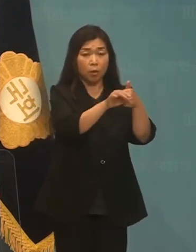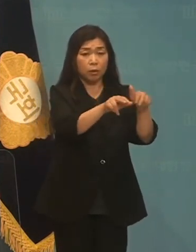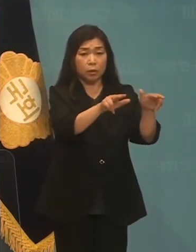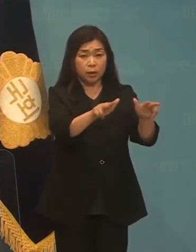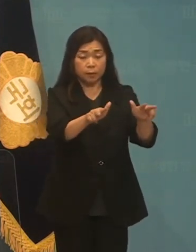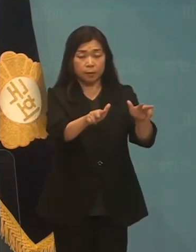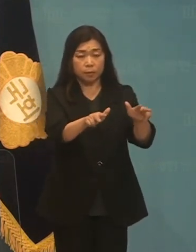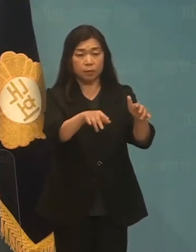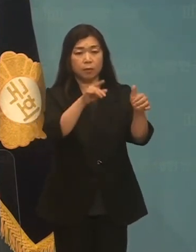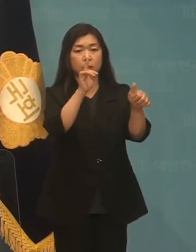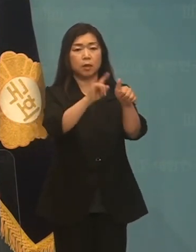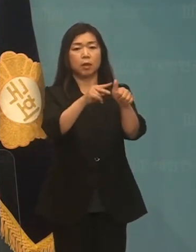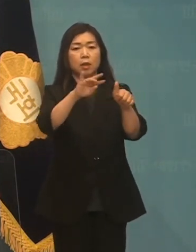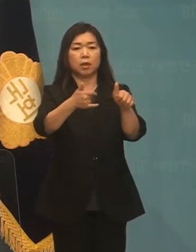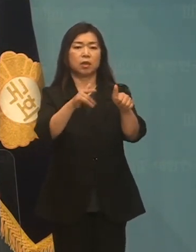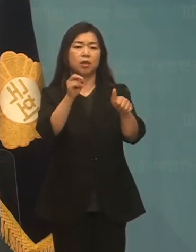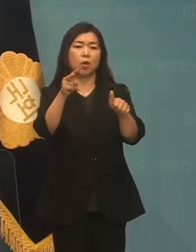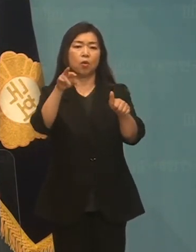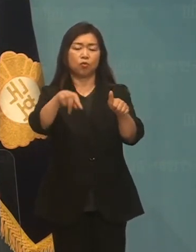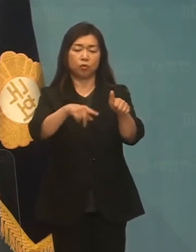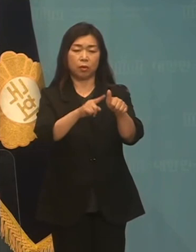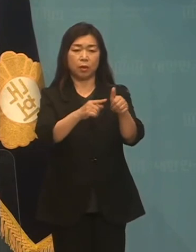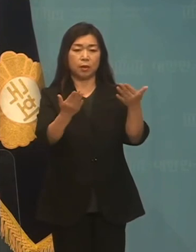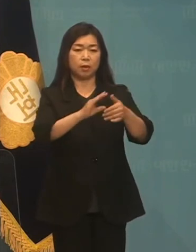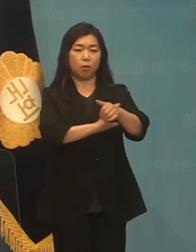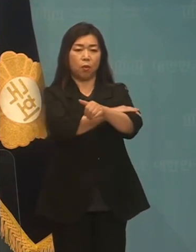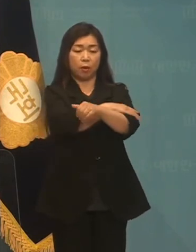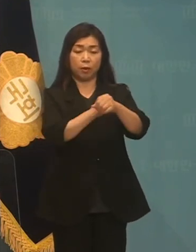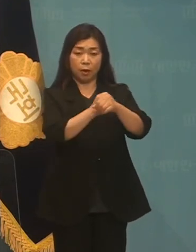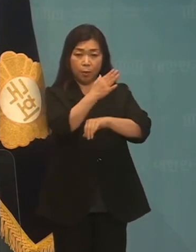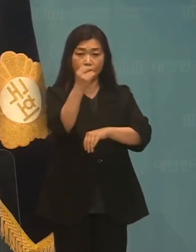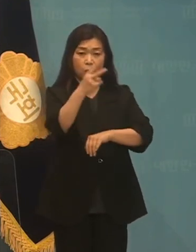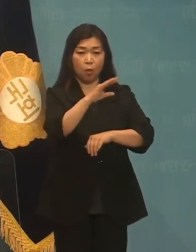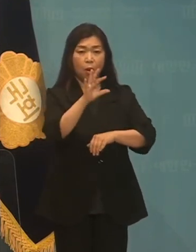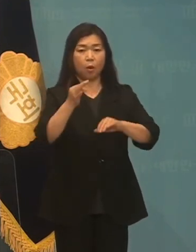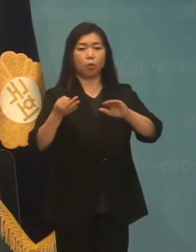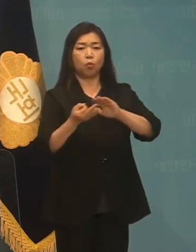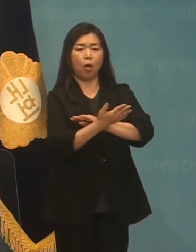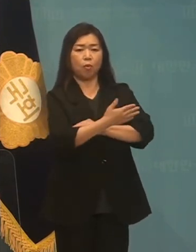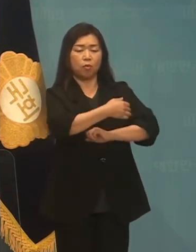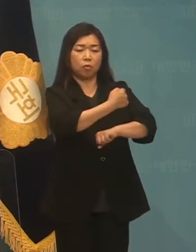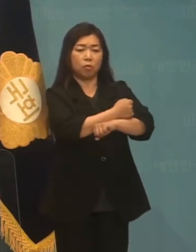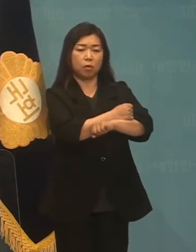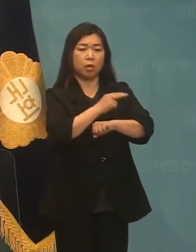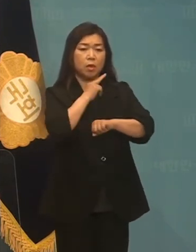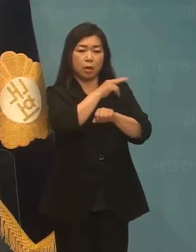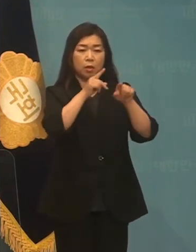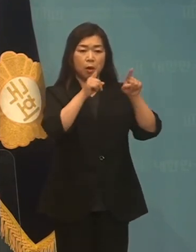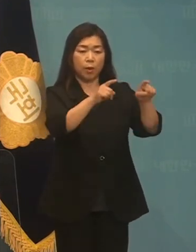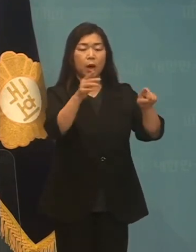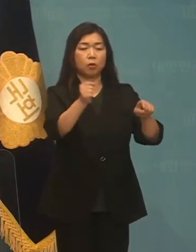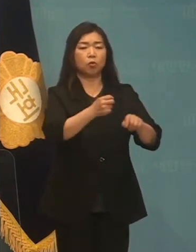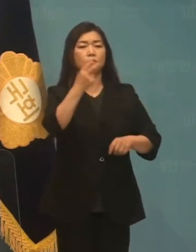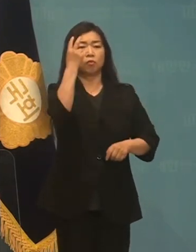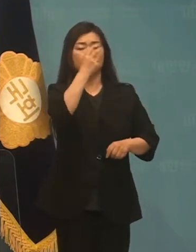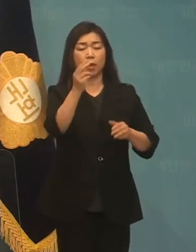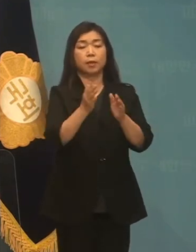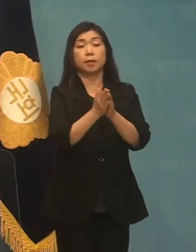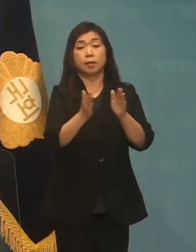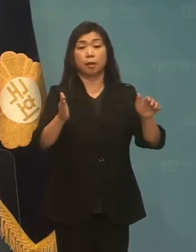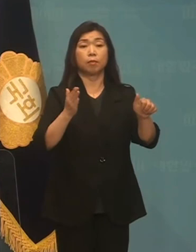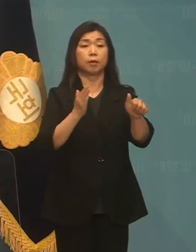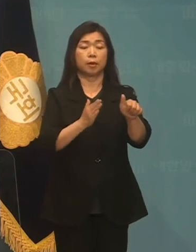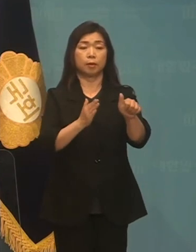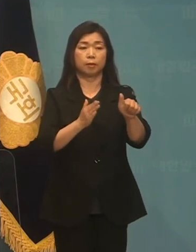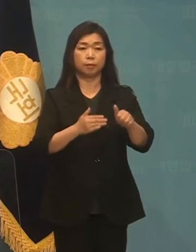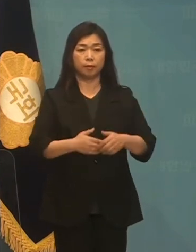즉시 직권남용 및 뇌물수수 등 혐의로 수사를 개시해